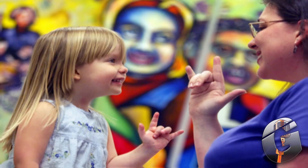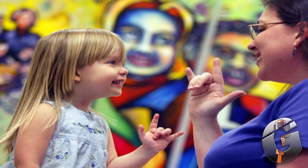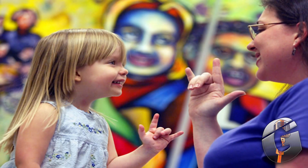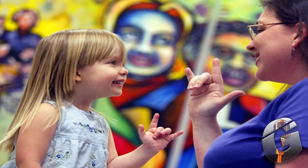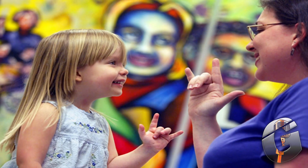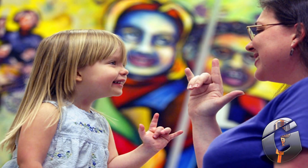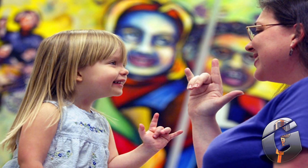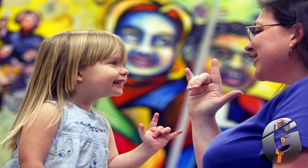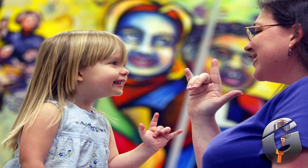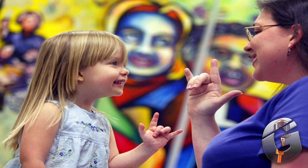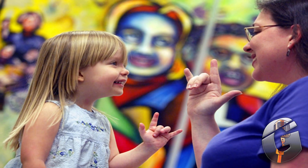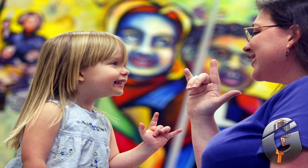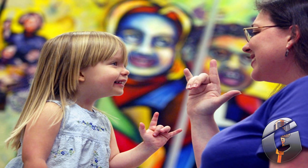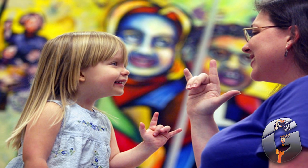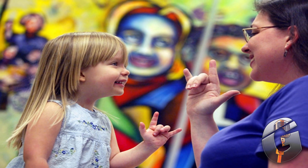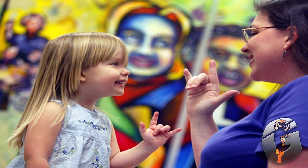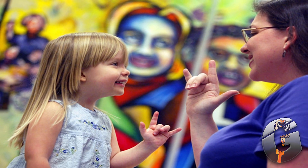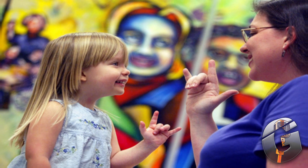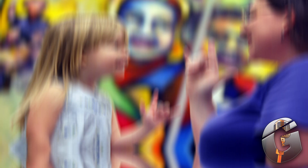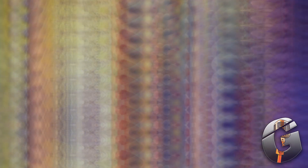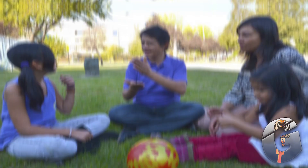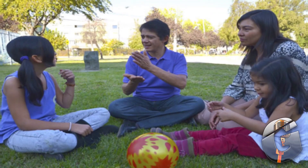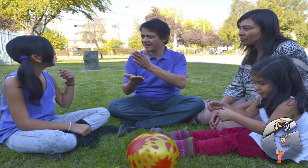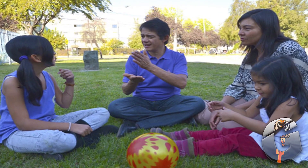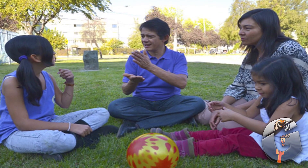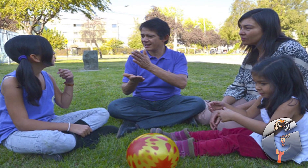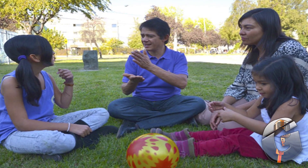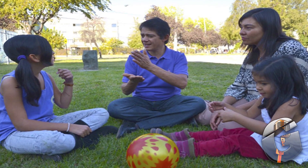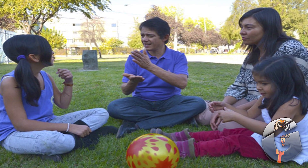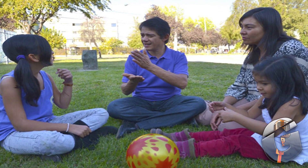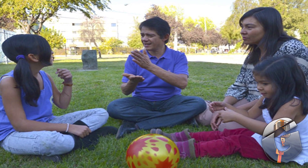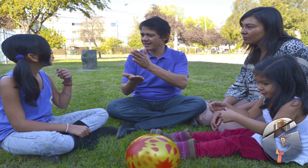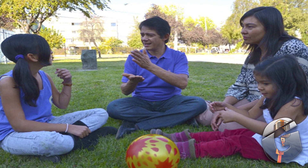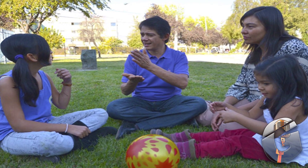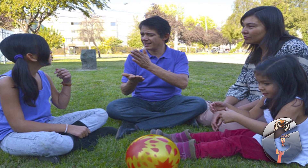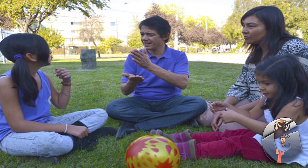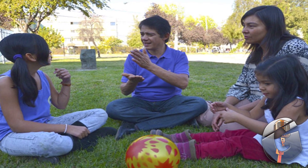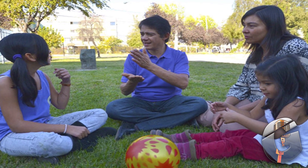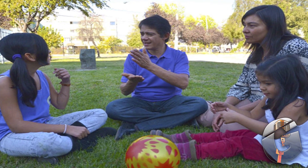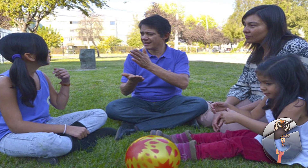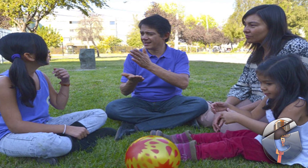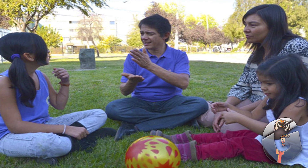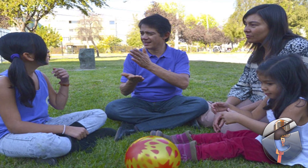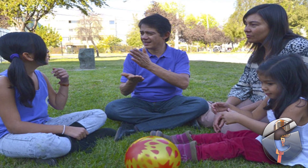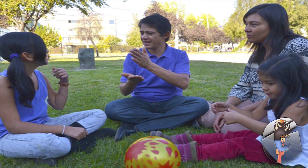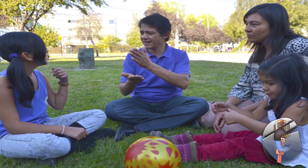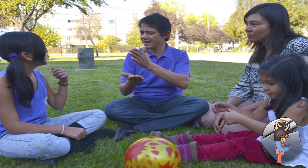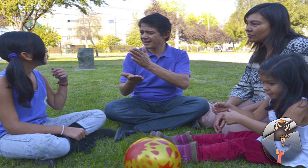5%, esto debido al matrimonio entre familias. Lamentablemente, este tipo de uniones aumenta las posibilidades de que los niños nazcan